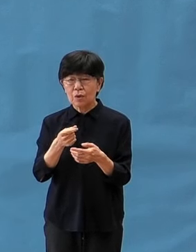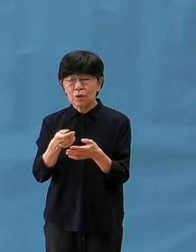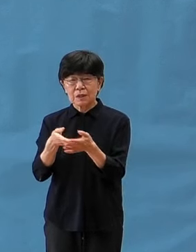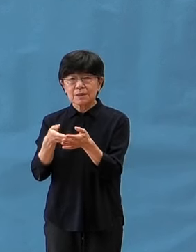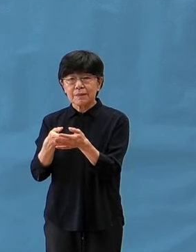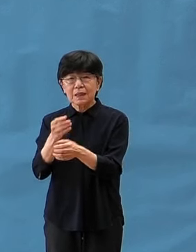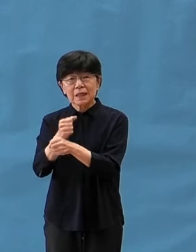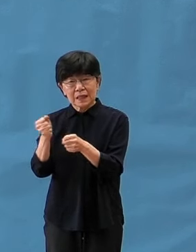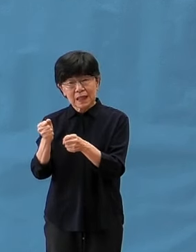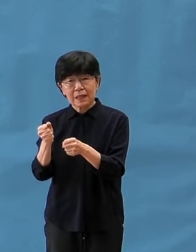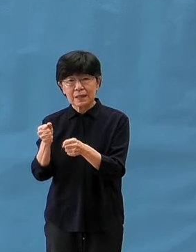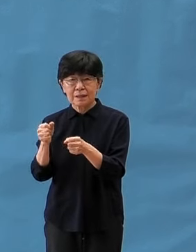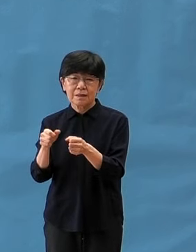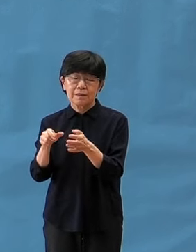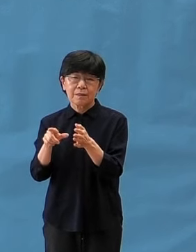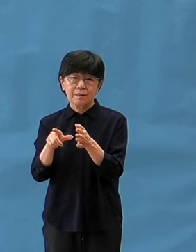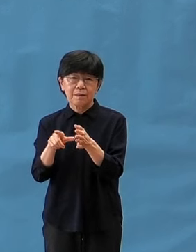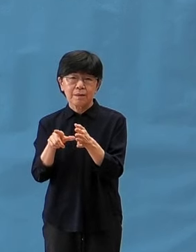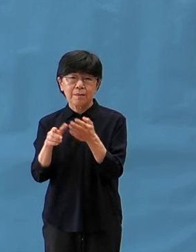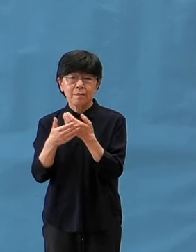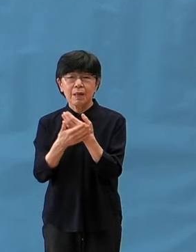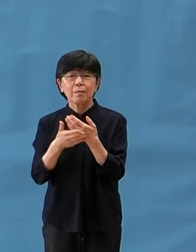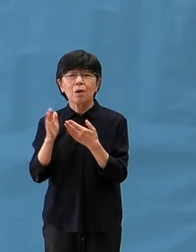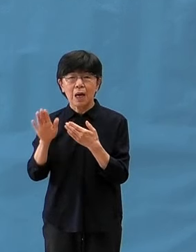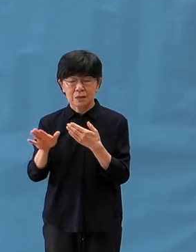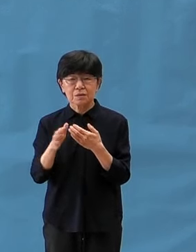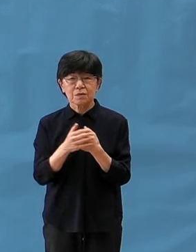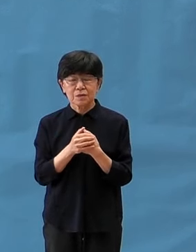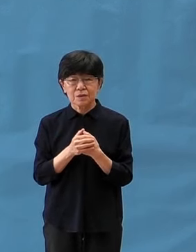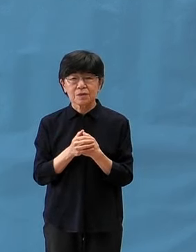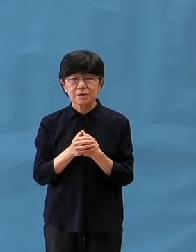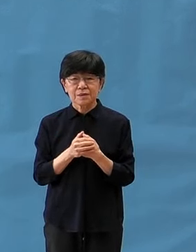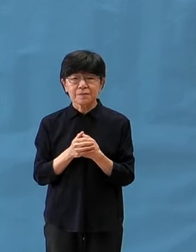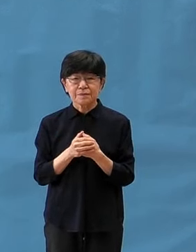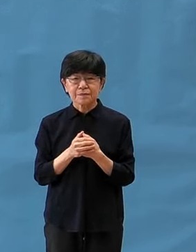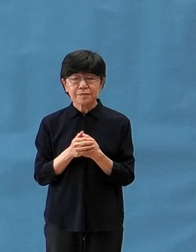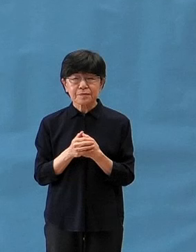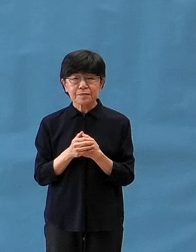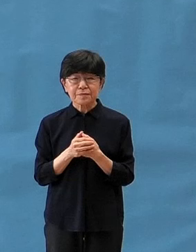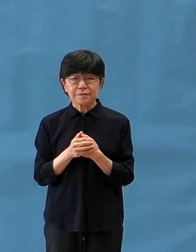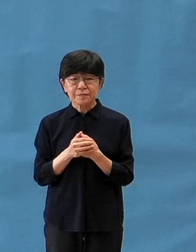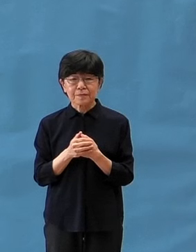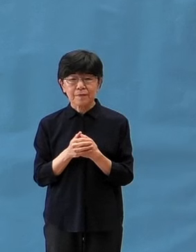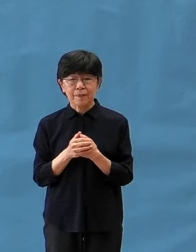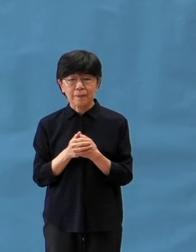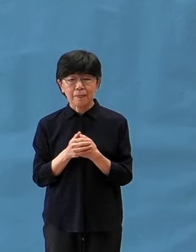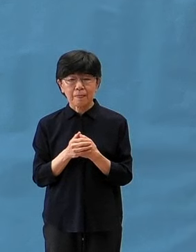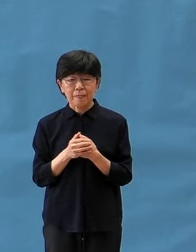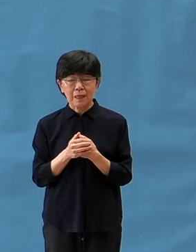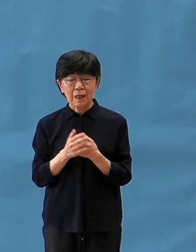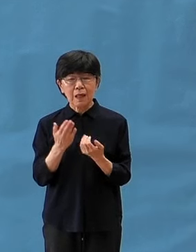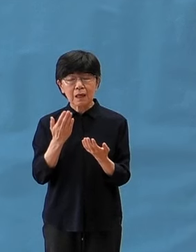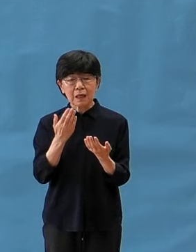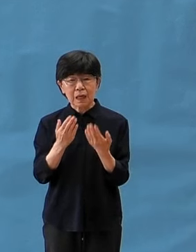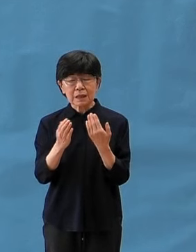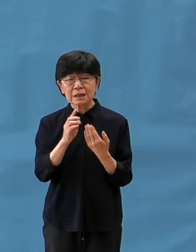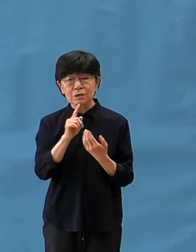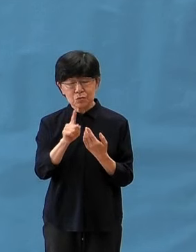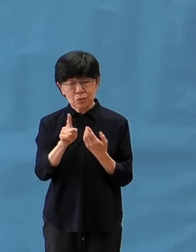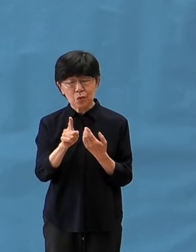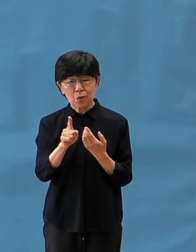頭が硬いとかっていうふうにコメントを見ると言われてますけども、はっきり言うと、